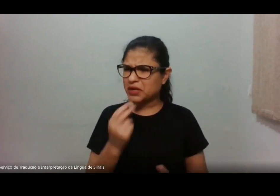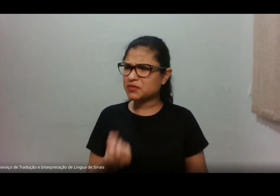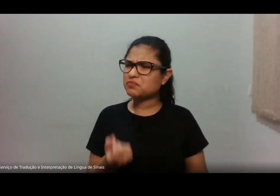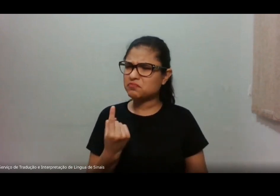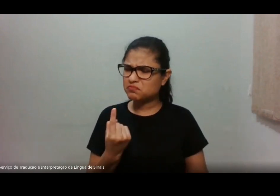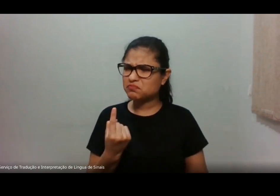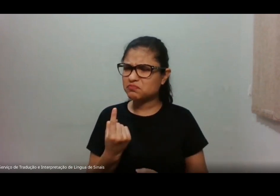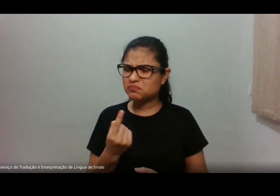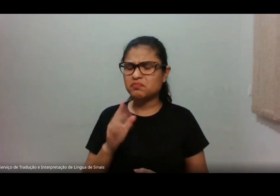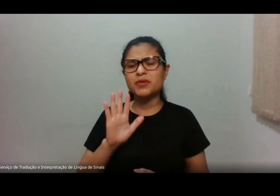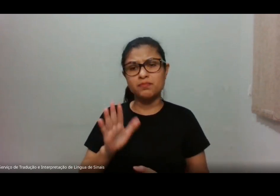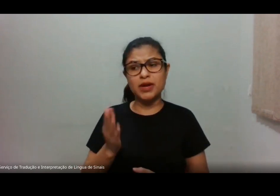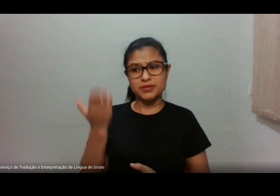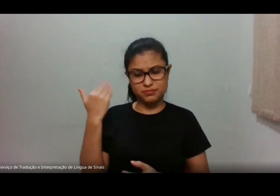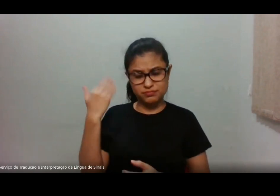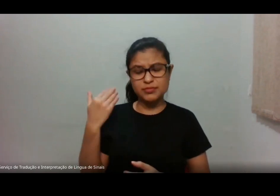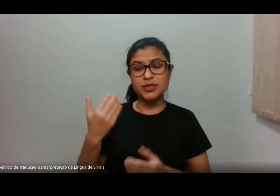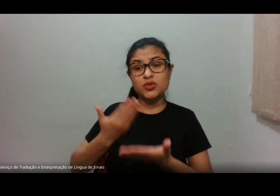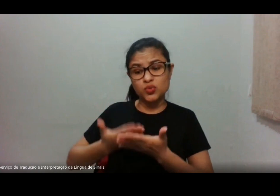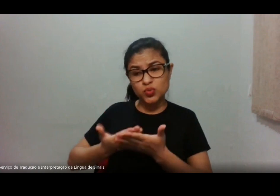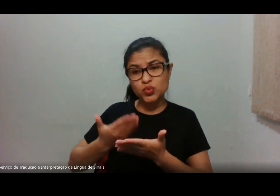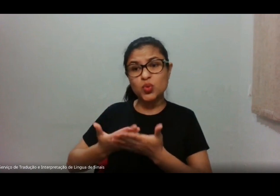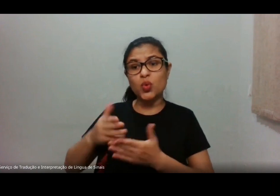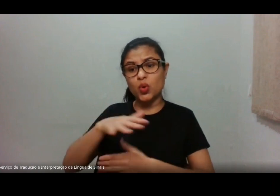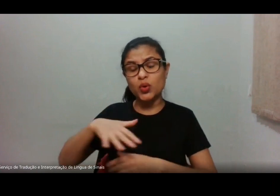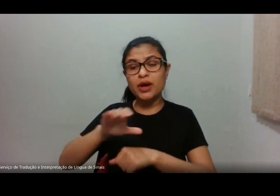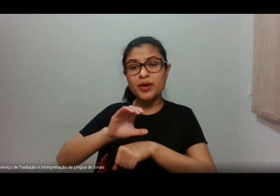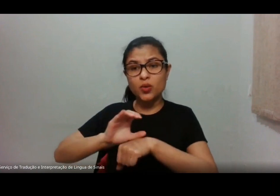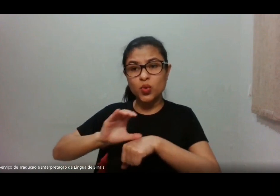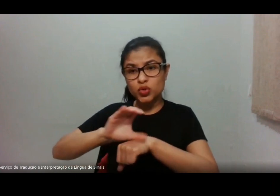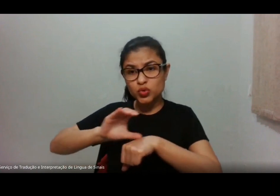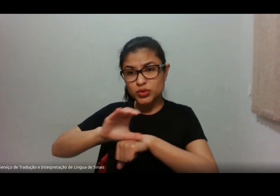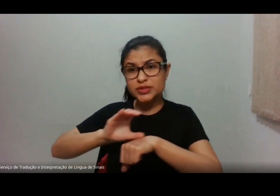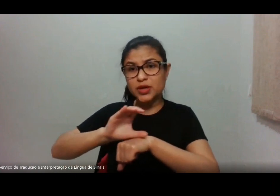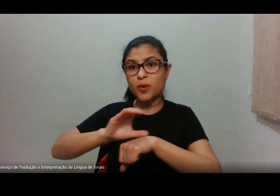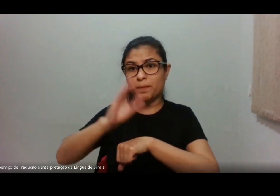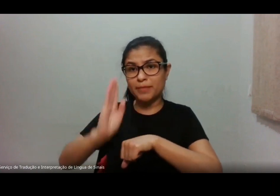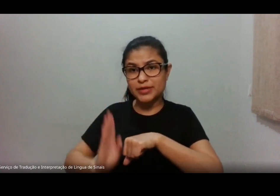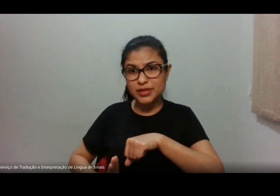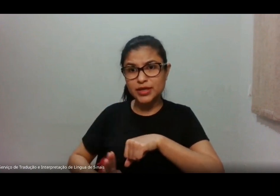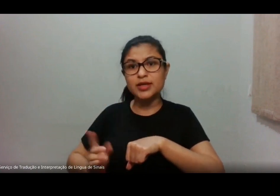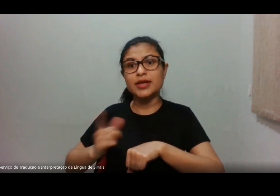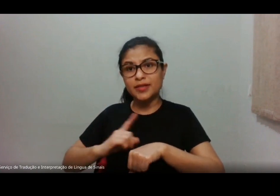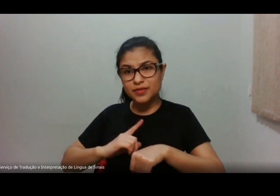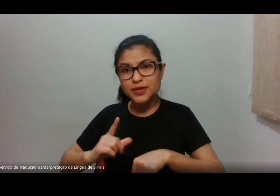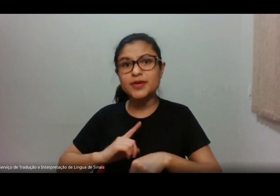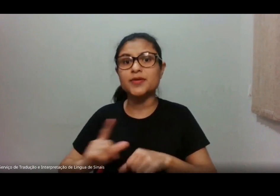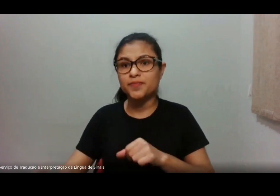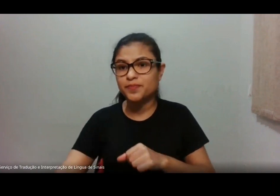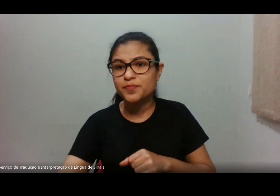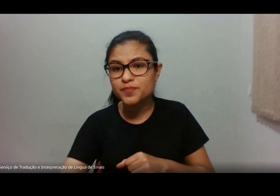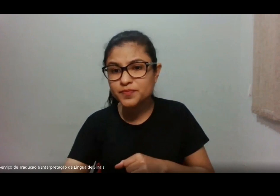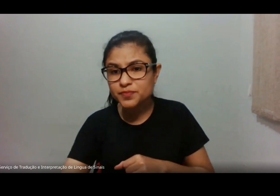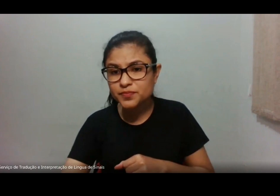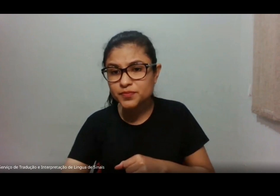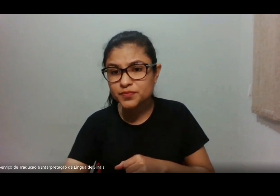falando, mas os estudiosos da Constituição brasileira e da legislação brasileira dizem que sim, há margem para se